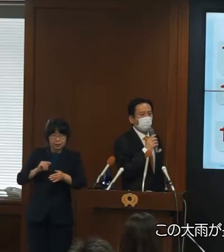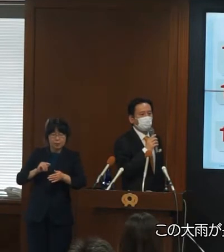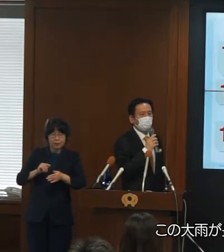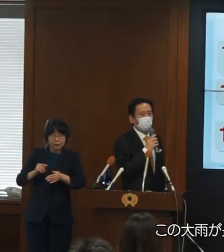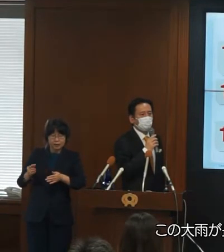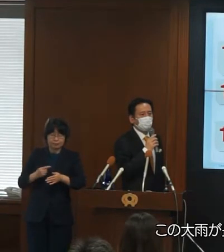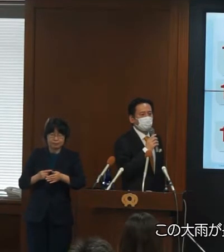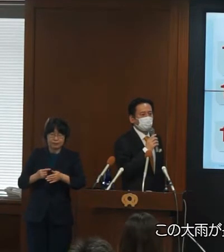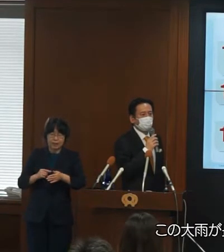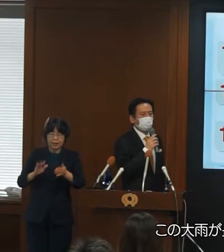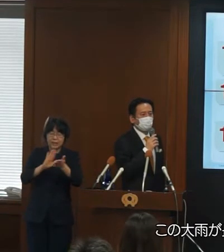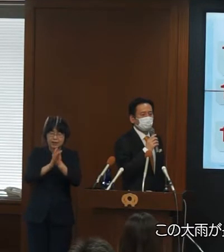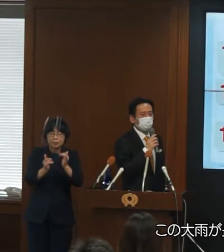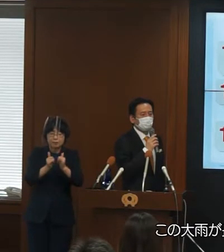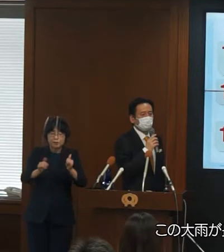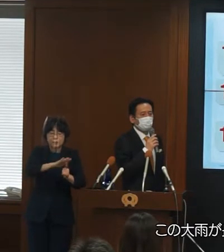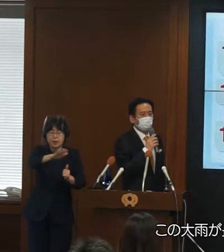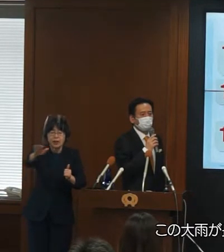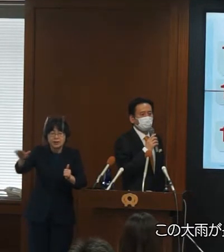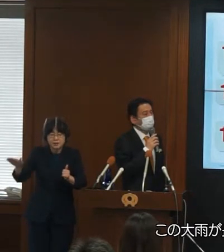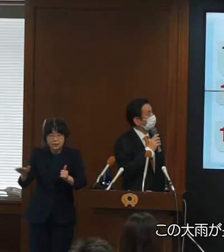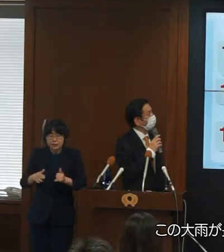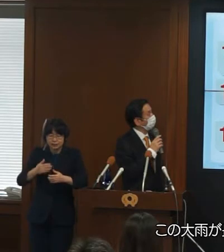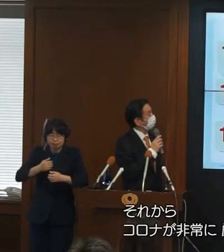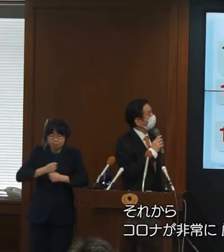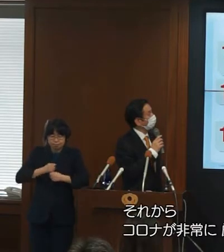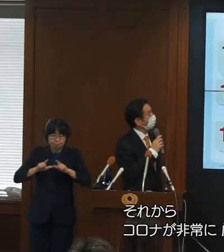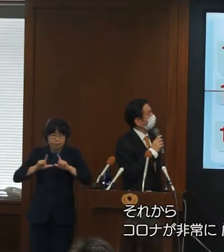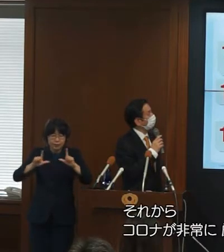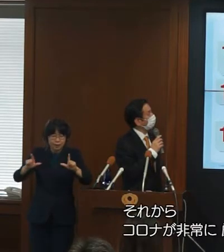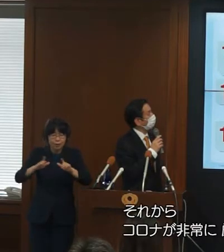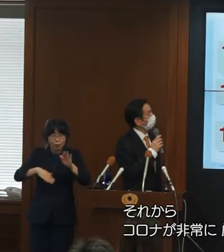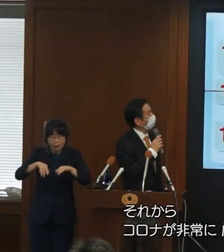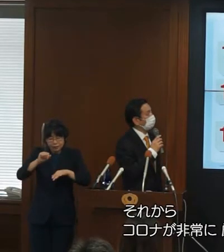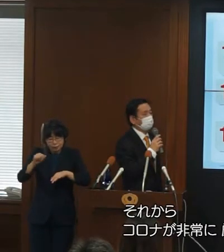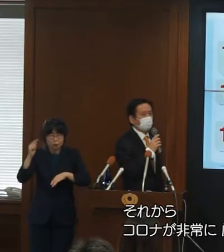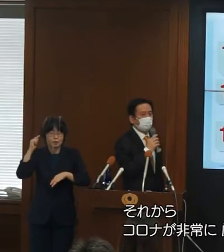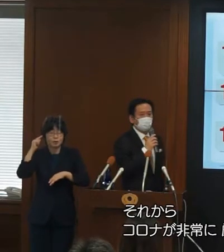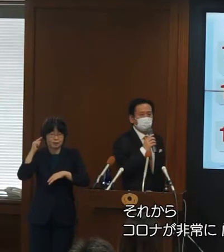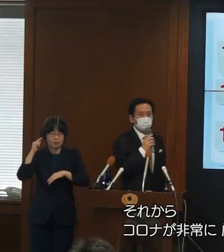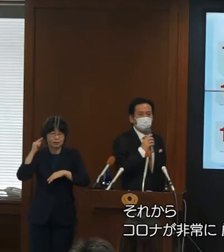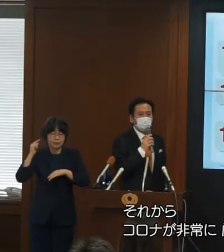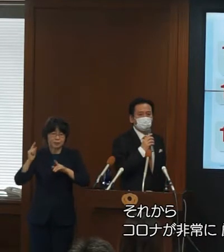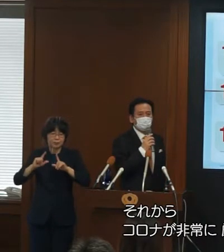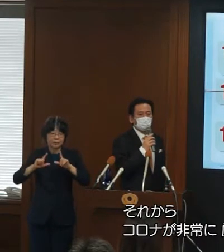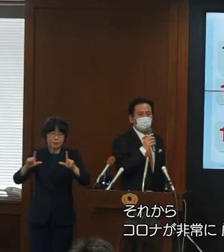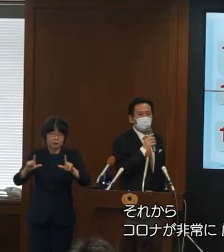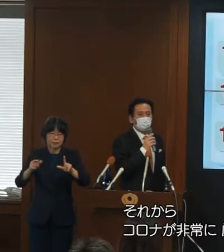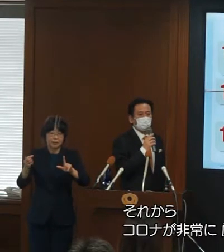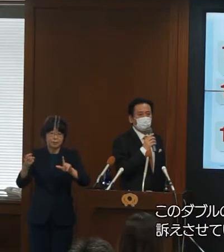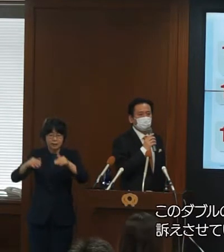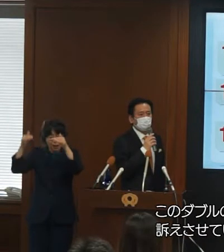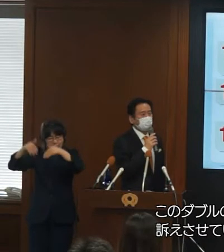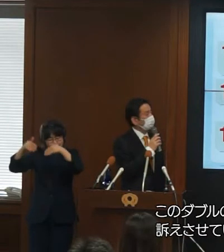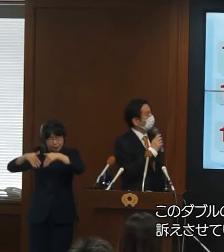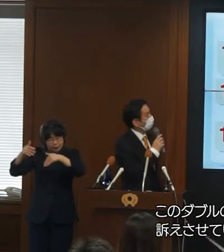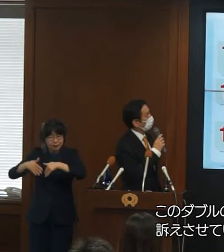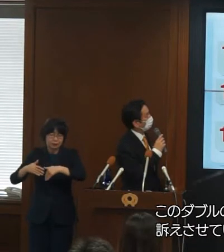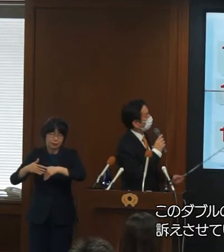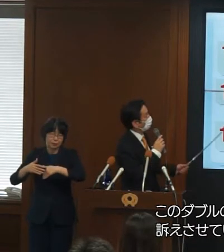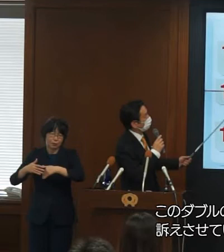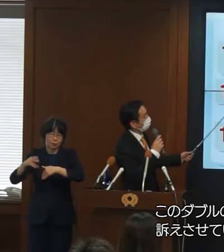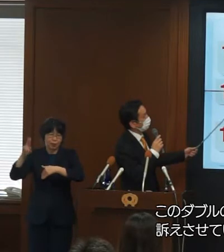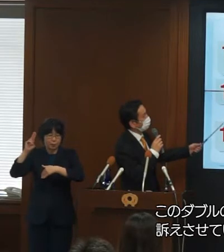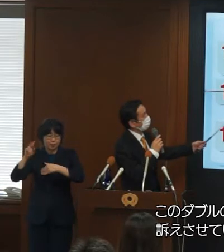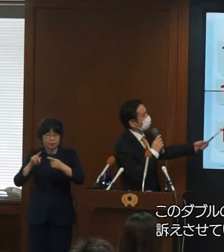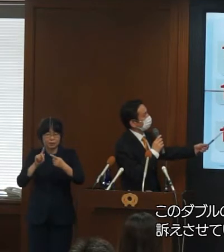この大雨というものが長く続くことのリスクと、それからコロナが非常に厳しい状況だったので、このダムの危機というものを